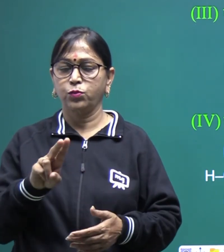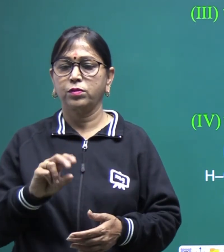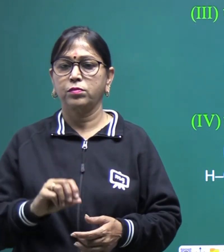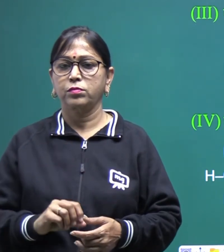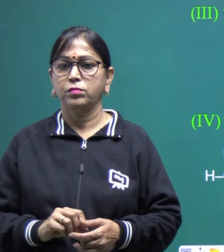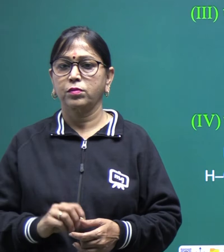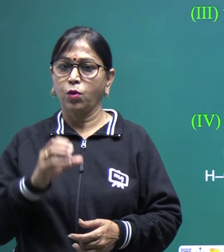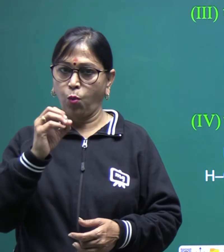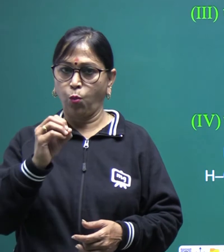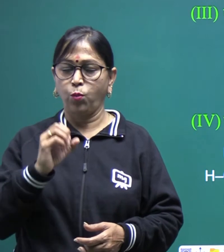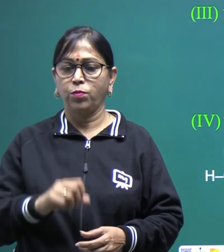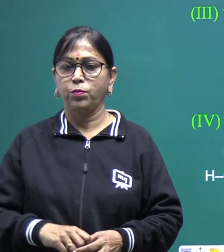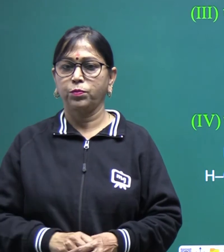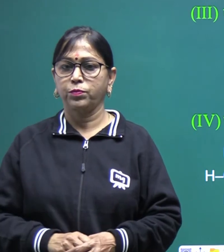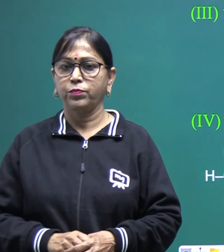C6H12O।